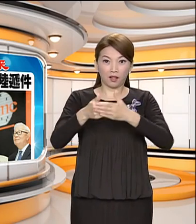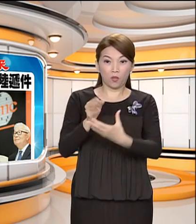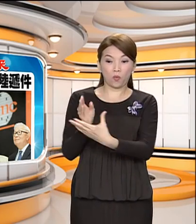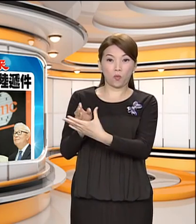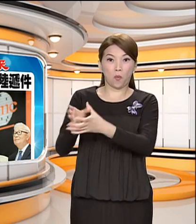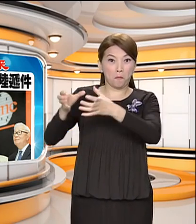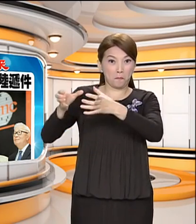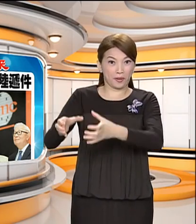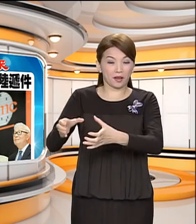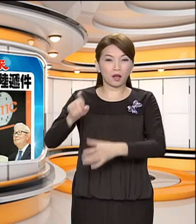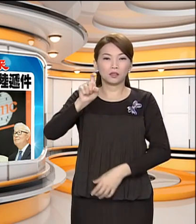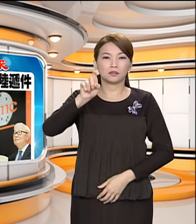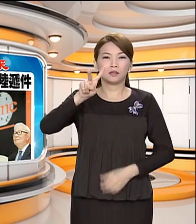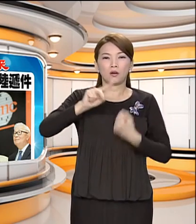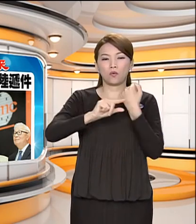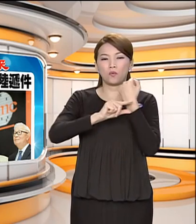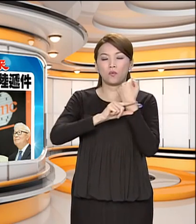设12寸的晶圆厂。